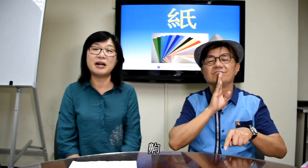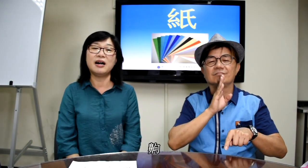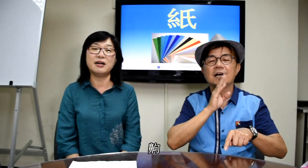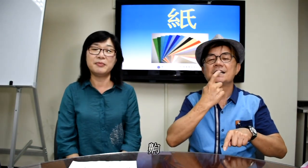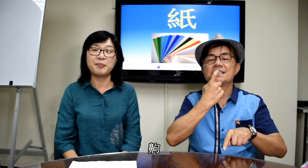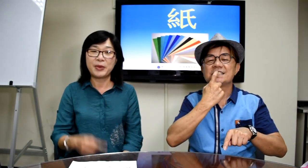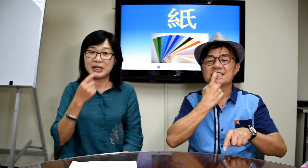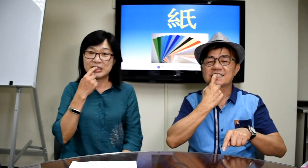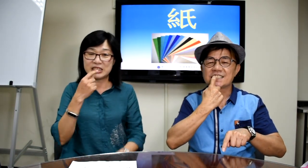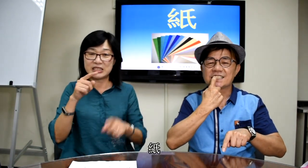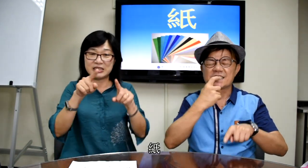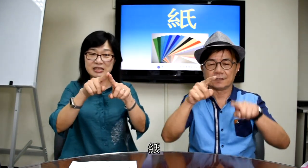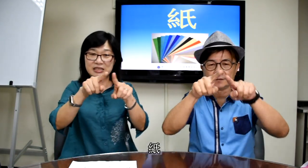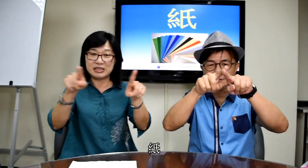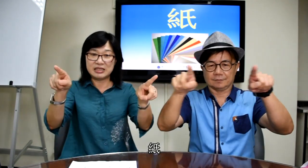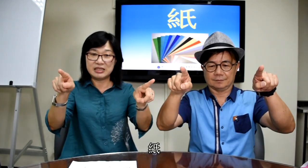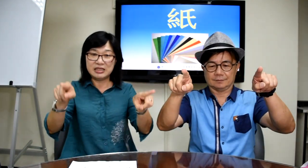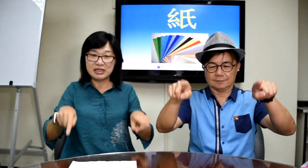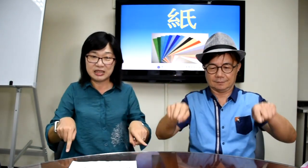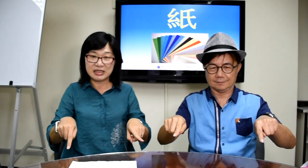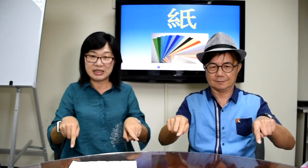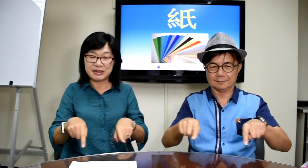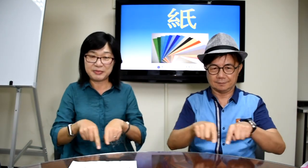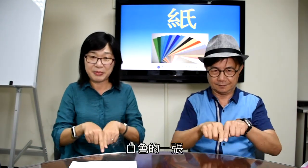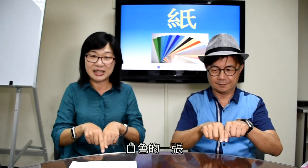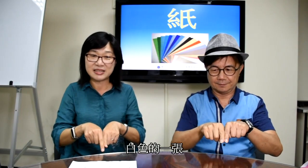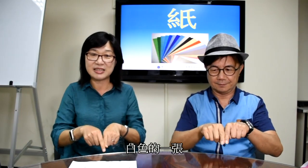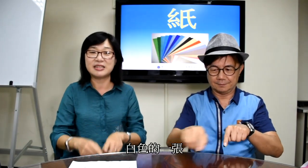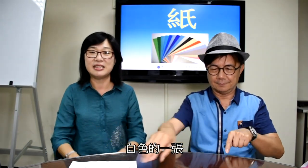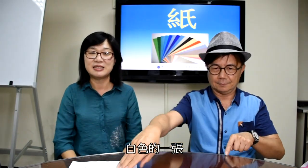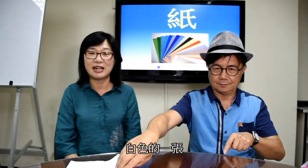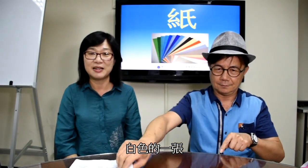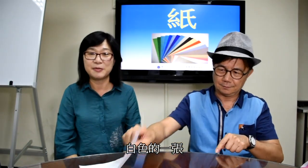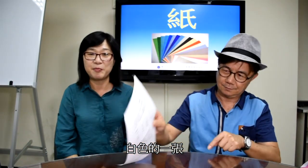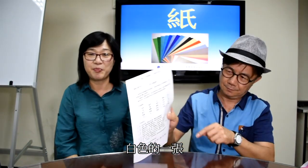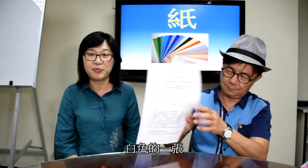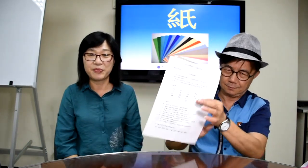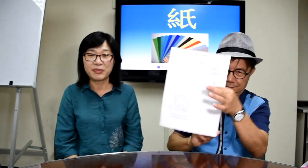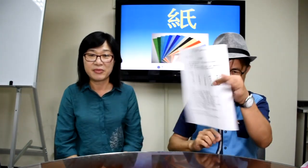好，纸白色的一张，